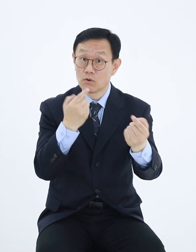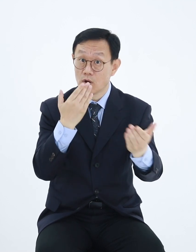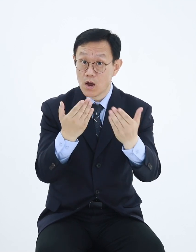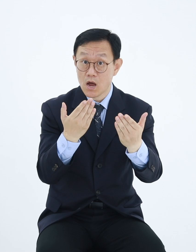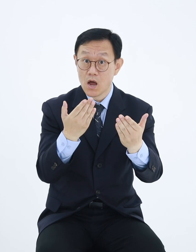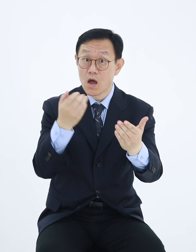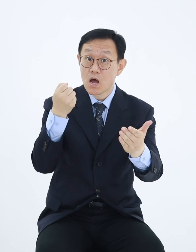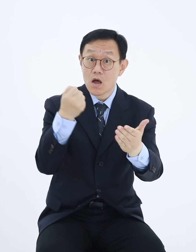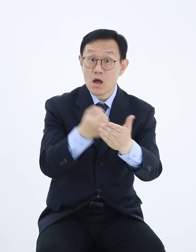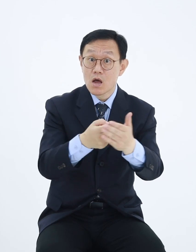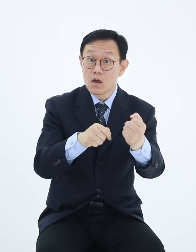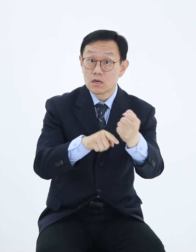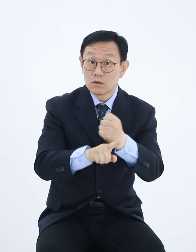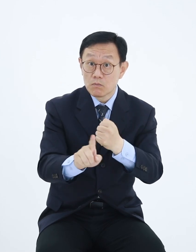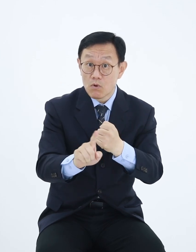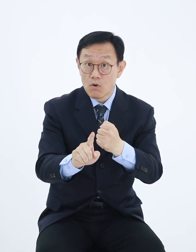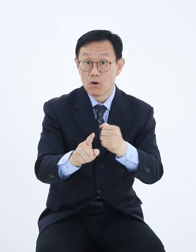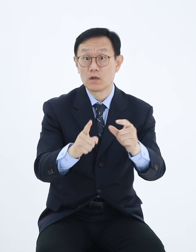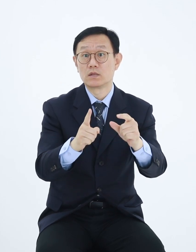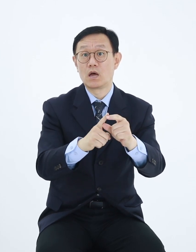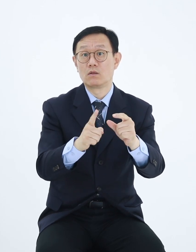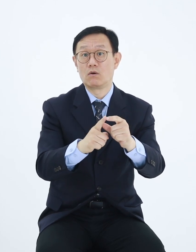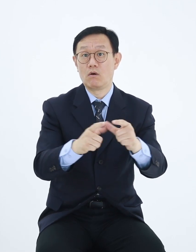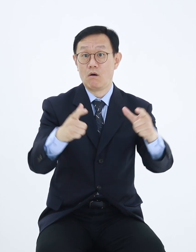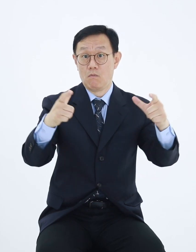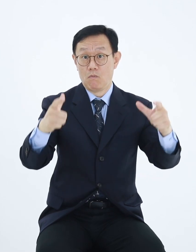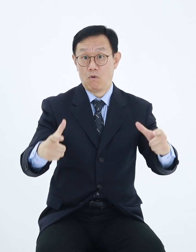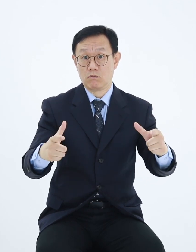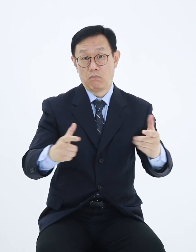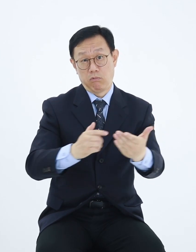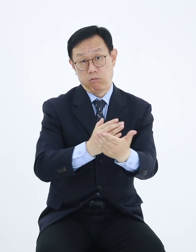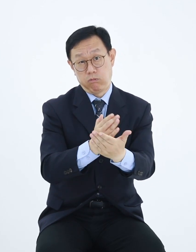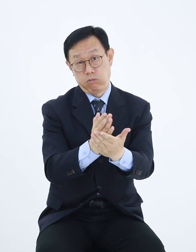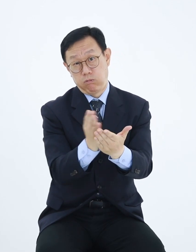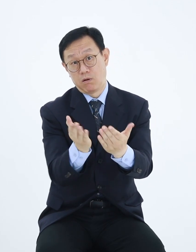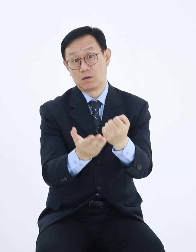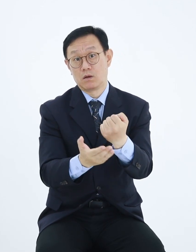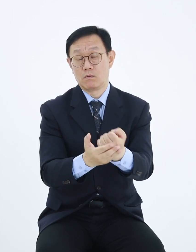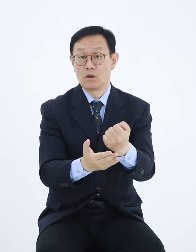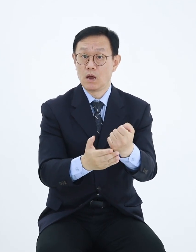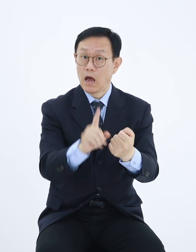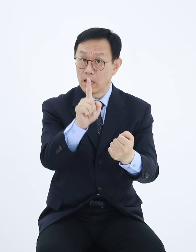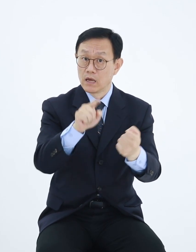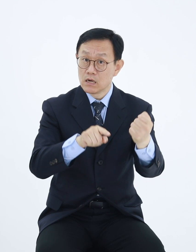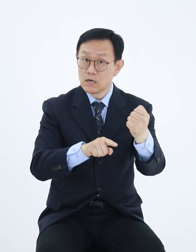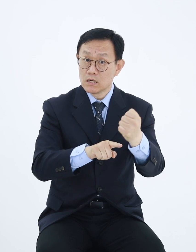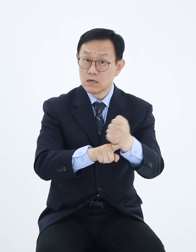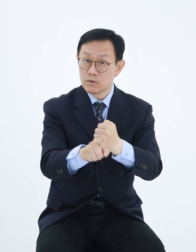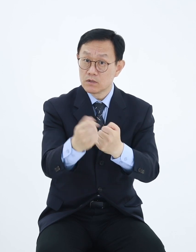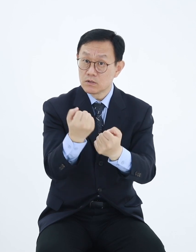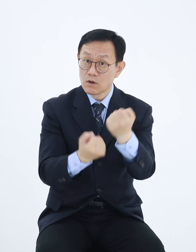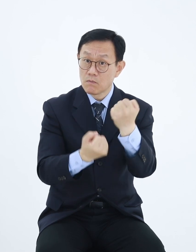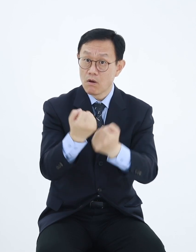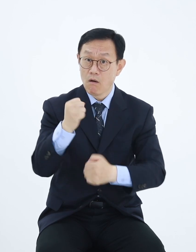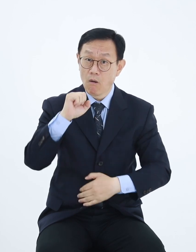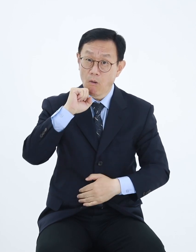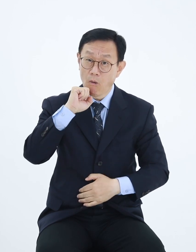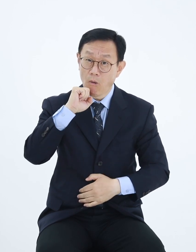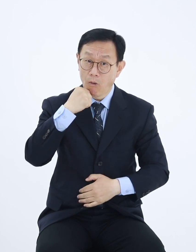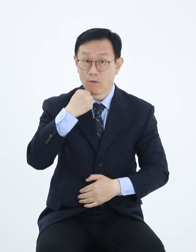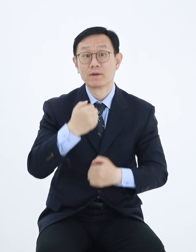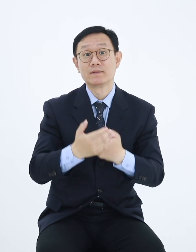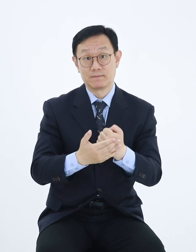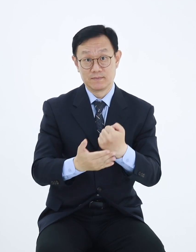정의 내린 이유는 이 용어들의 범주가 넓고 다양해서 하나의 의미와 신뢰로 규정되거나 설명되기 어렵기